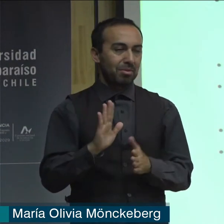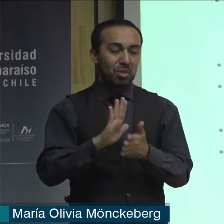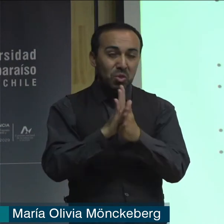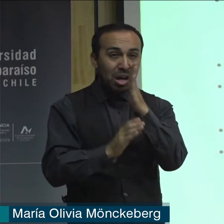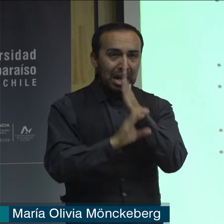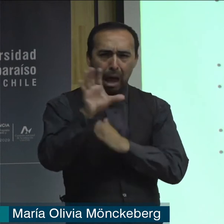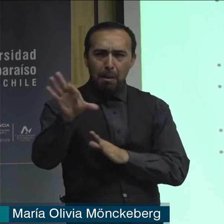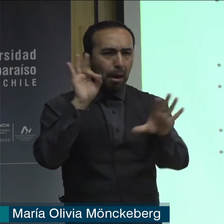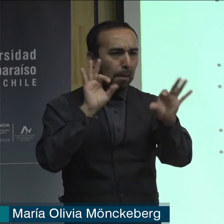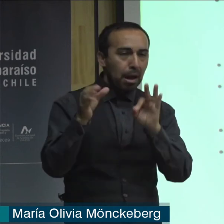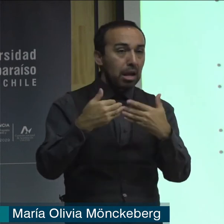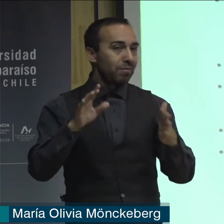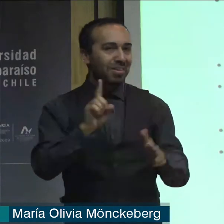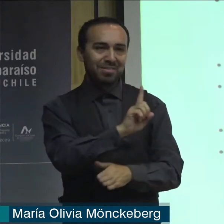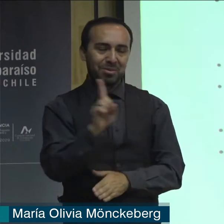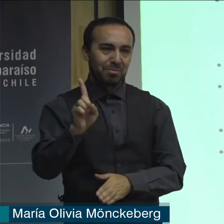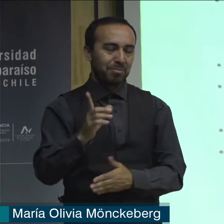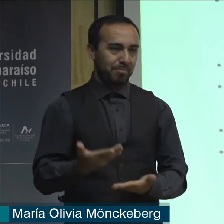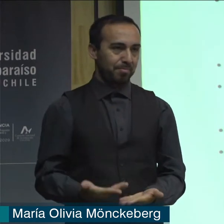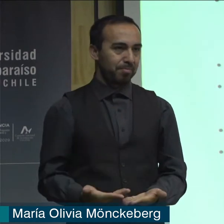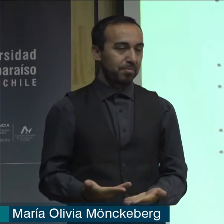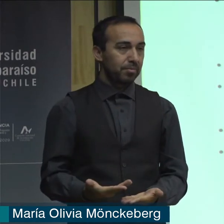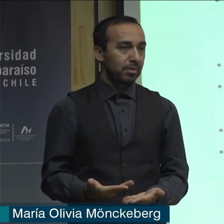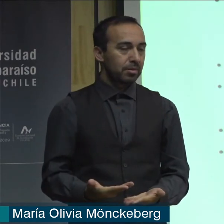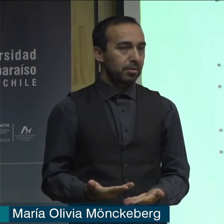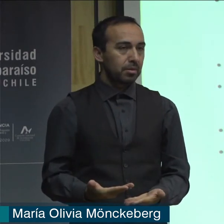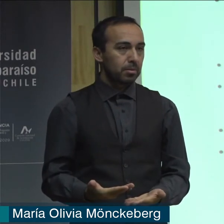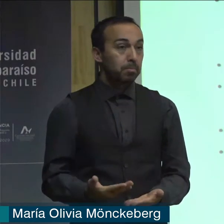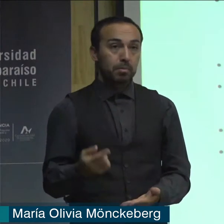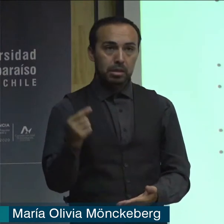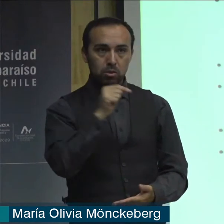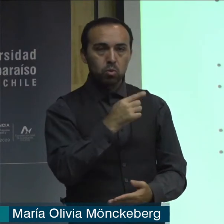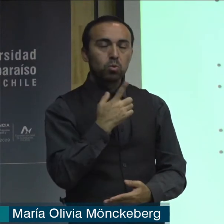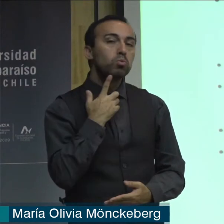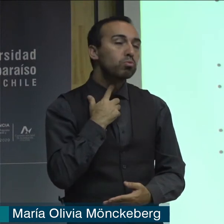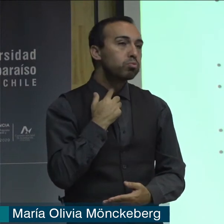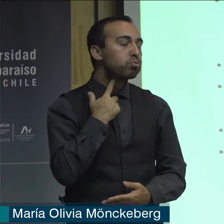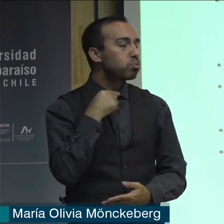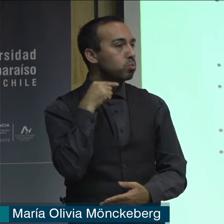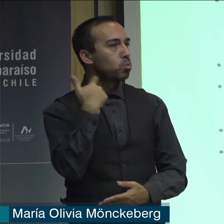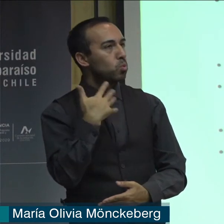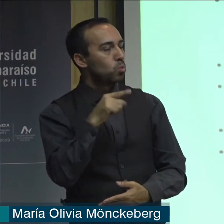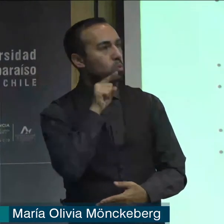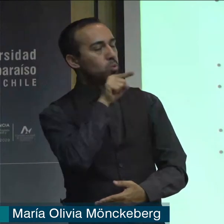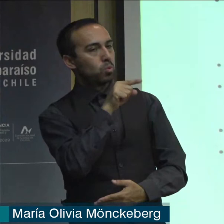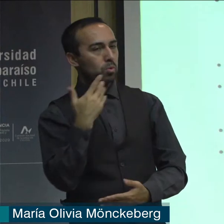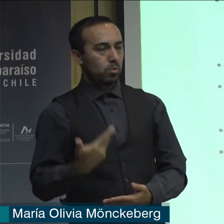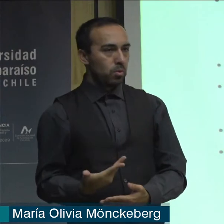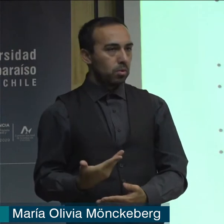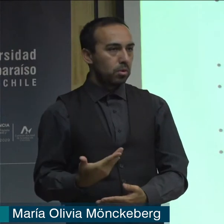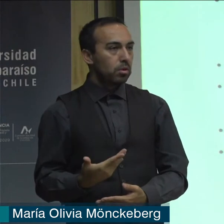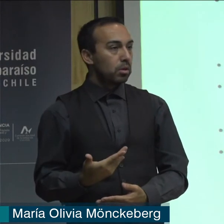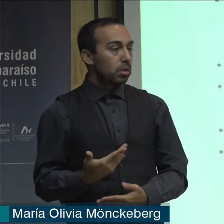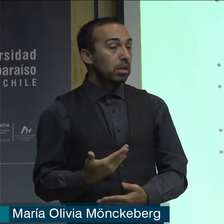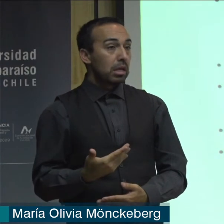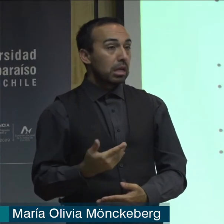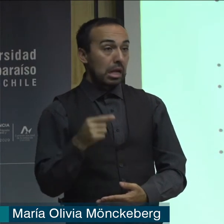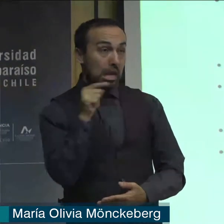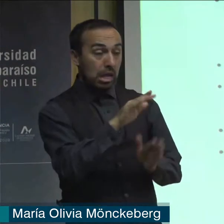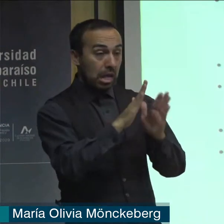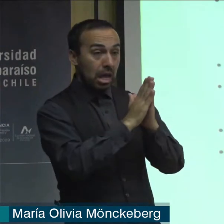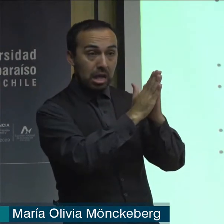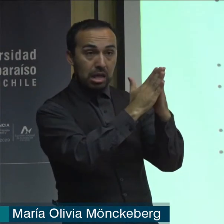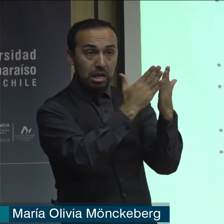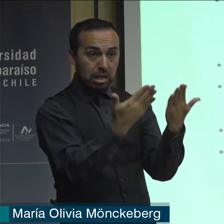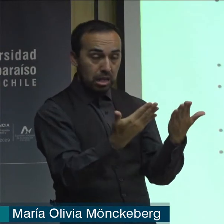carreras Y eso Es bien interesante yo esta algunos asuntos de esto en ese libro de